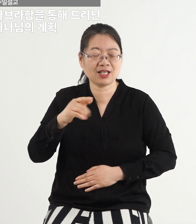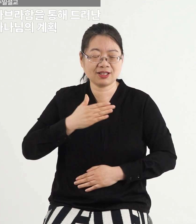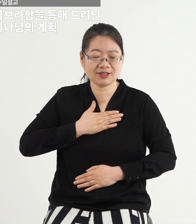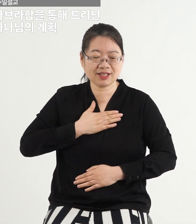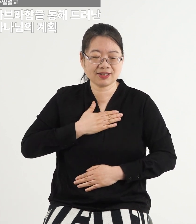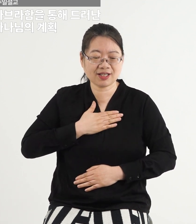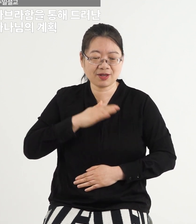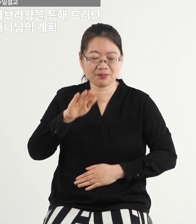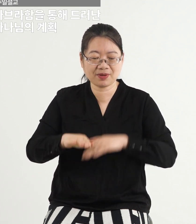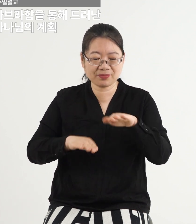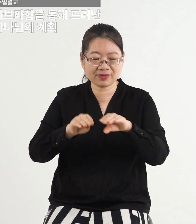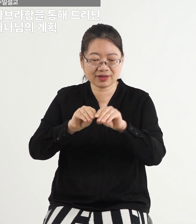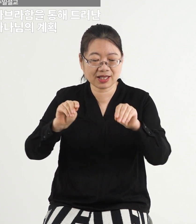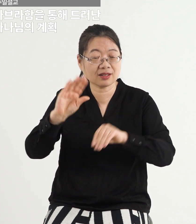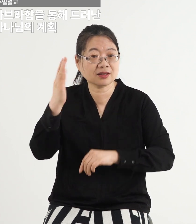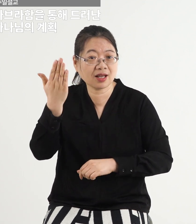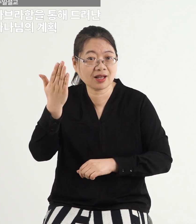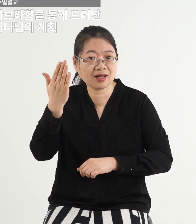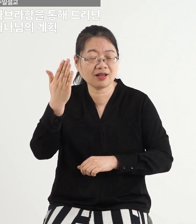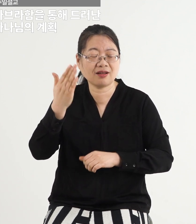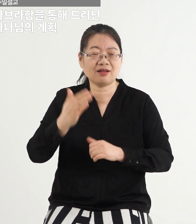내가 밟는 땅이 됩니까?